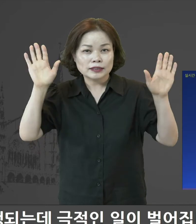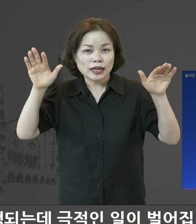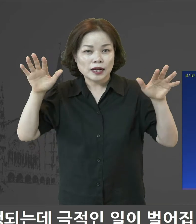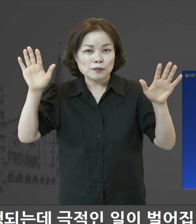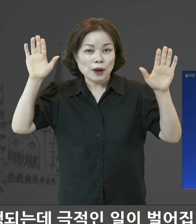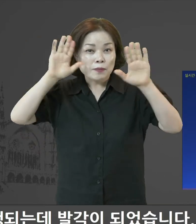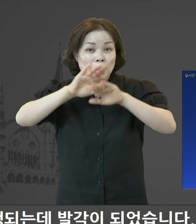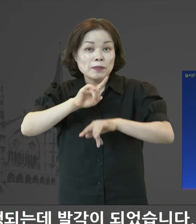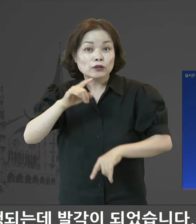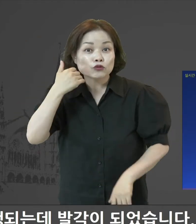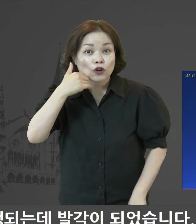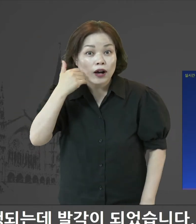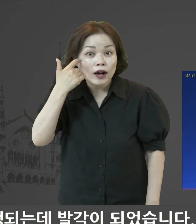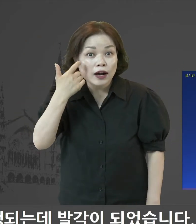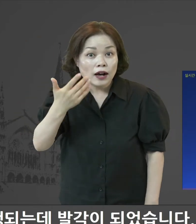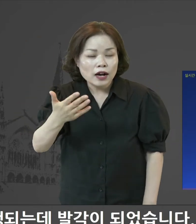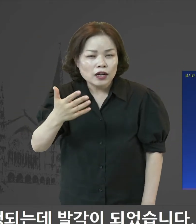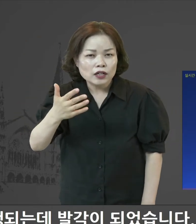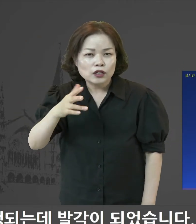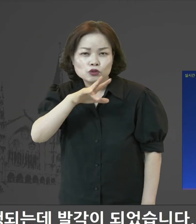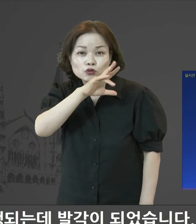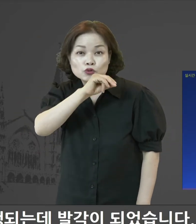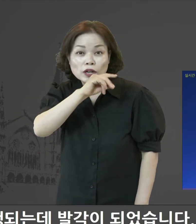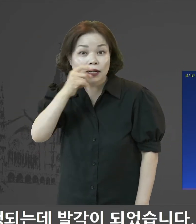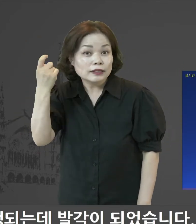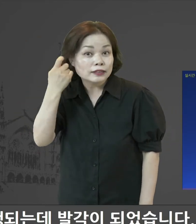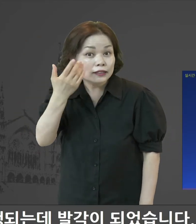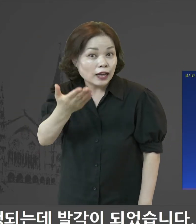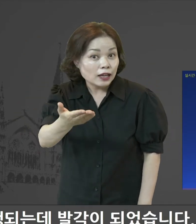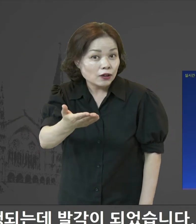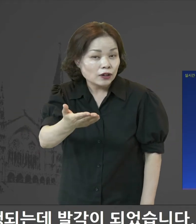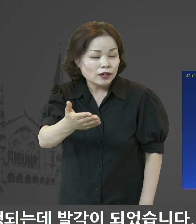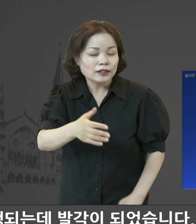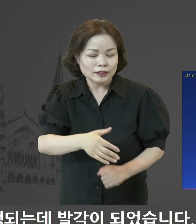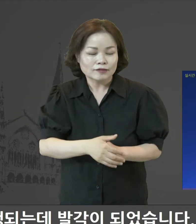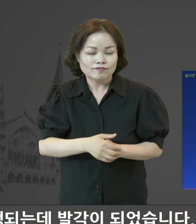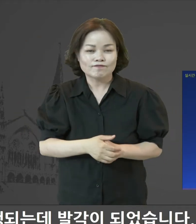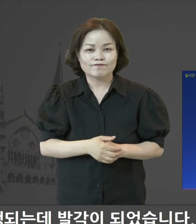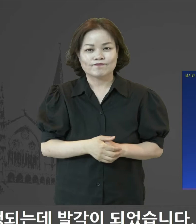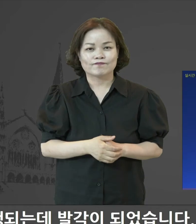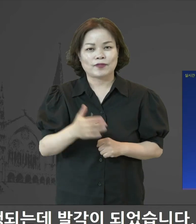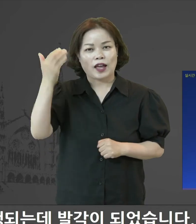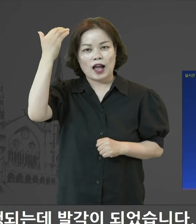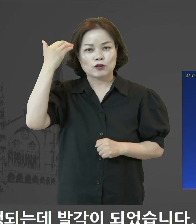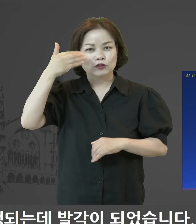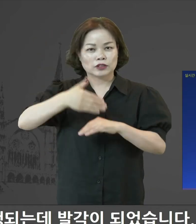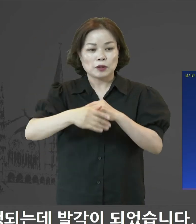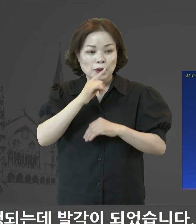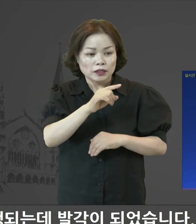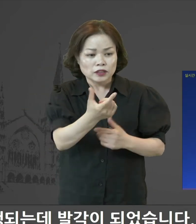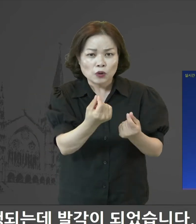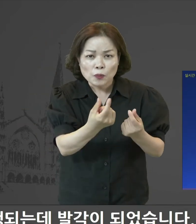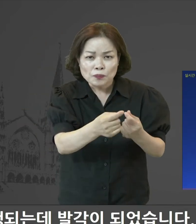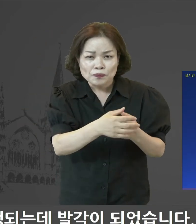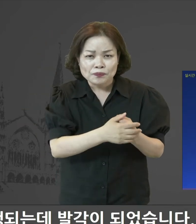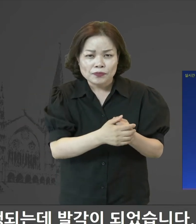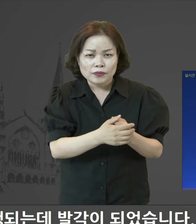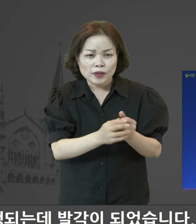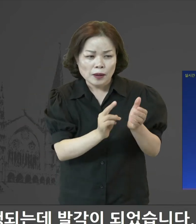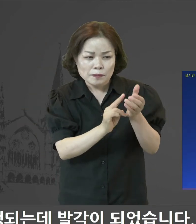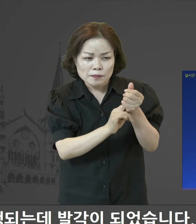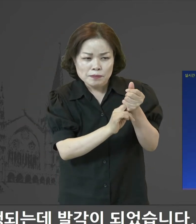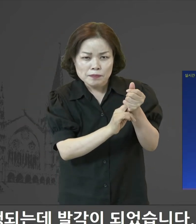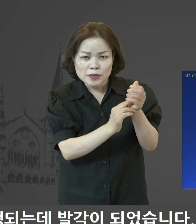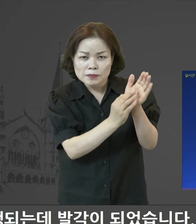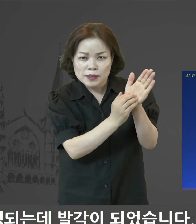말은 뭐가 듣나요? 쥐가 듣나요? 그런다고 이게 이 들통이 난 거야. 그것도 참 특이하게